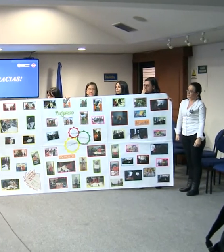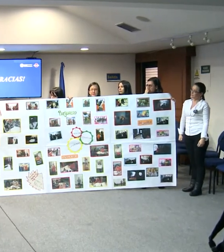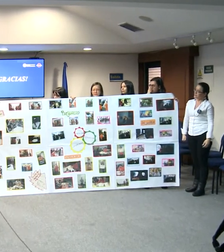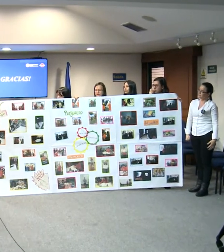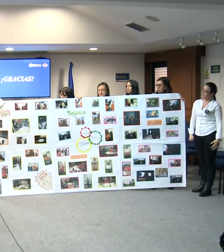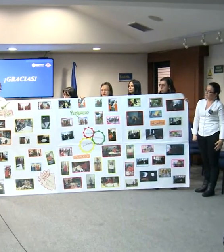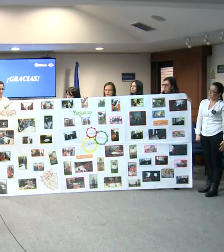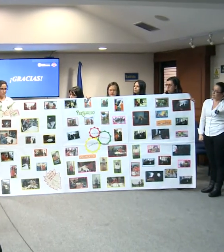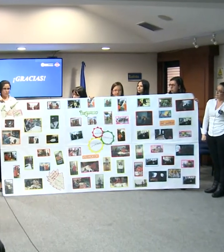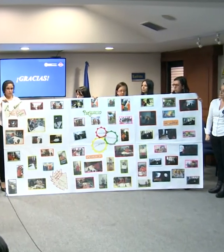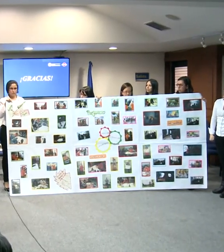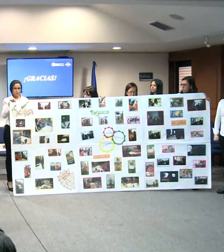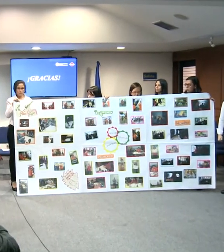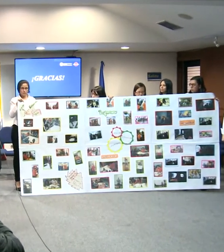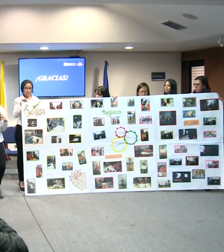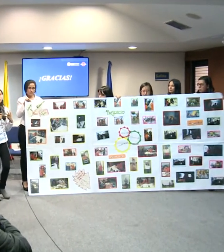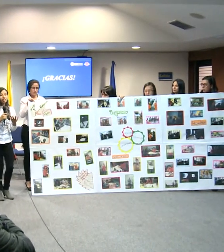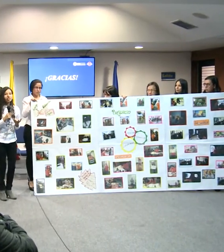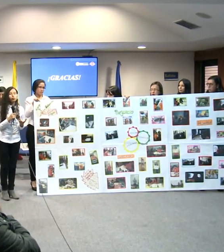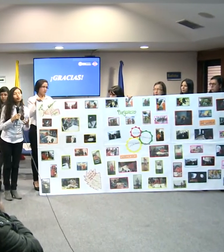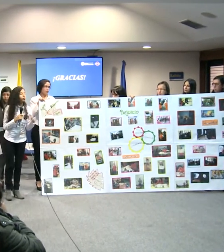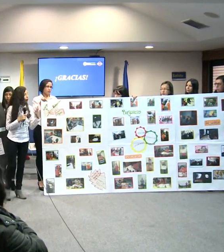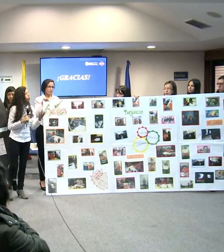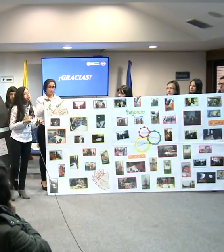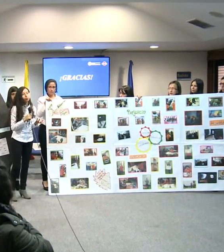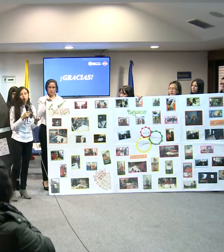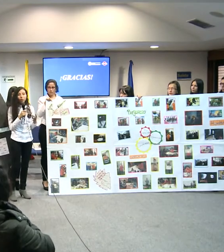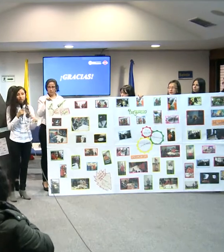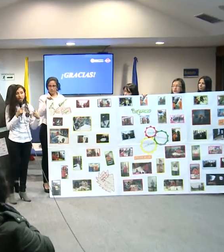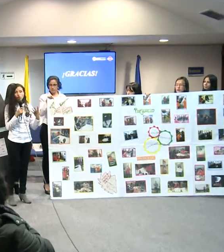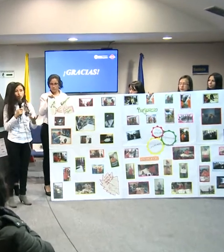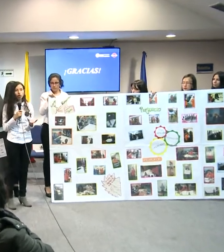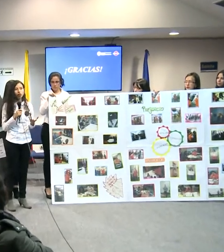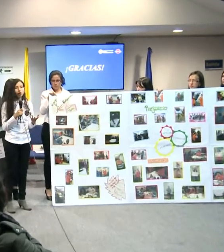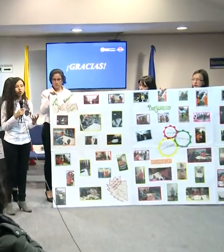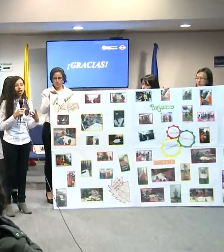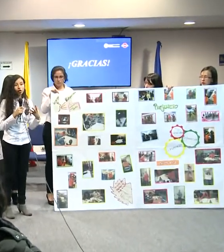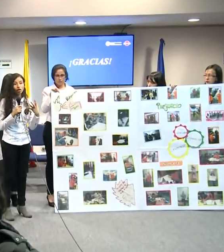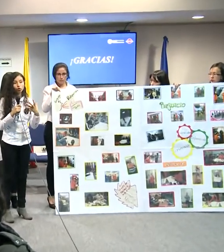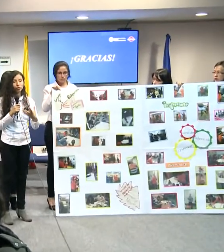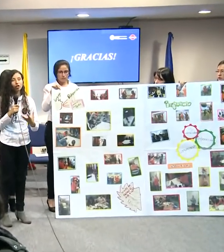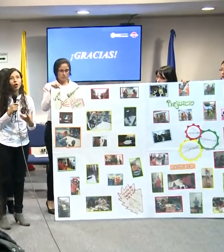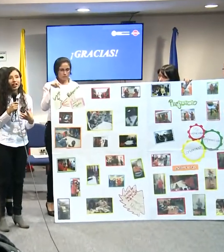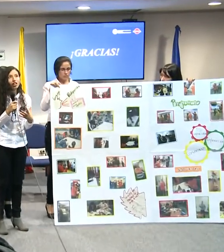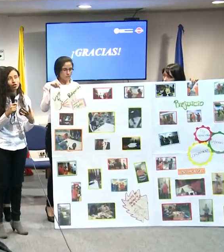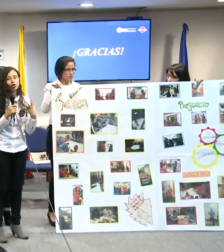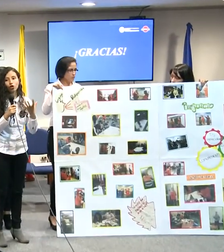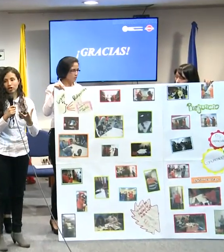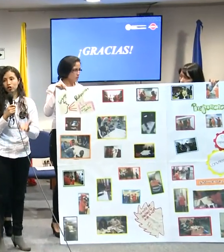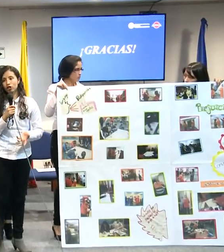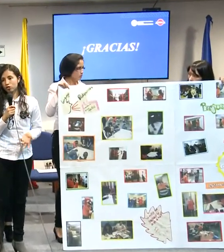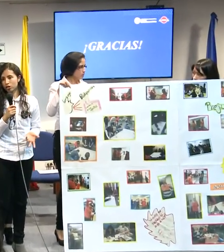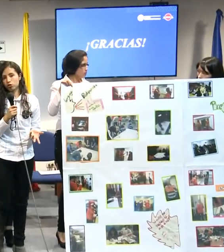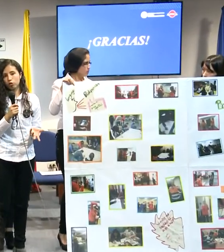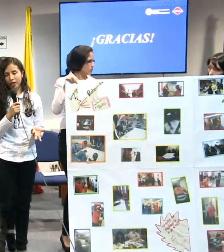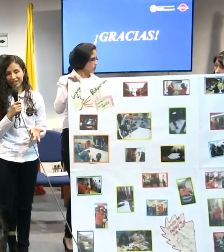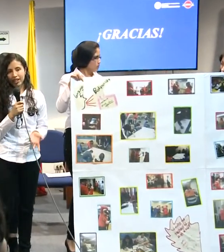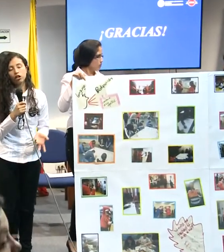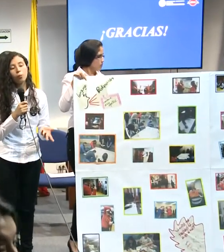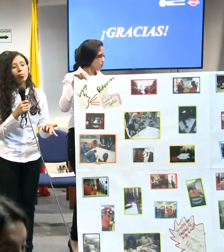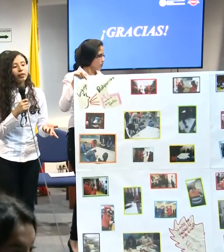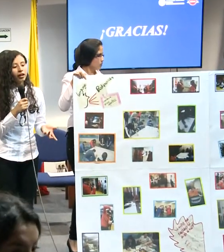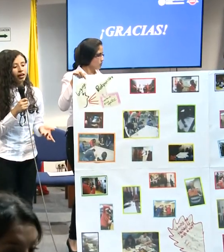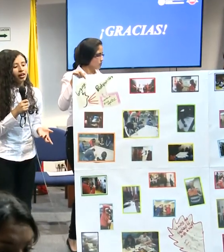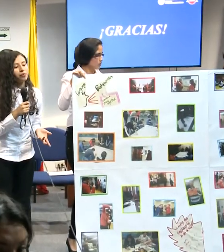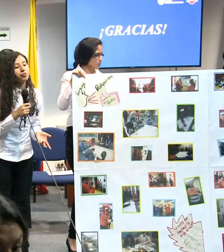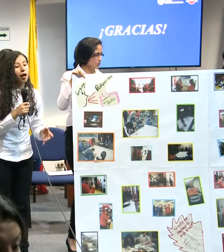cabe resaltar también que al principio, como decía mi compañera, no sabíamos qué rol asumir, cuál era nuestro rol dentro del contexto del